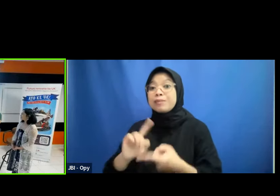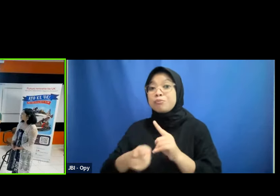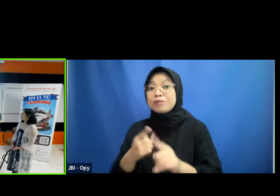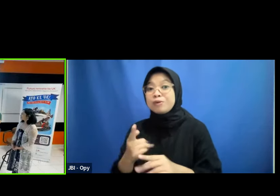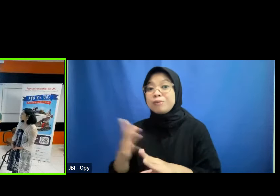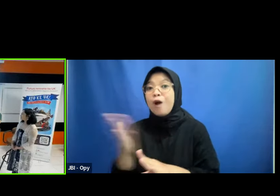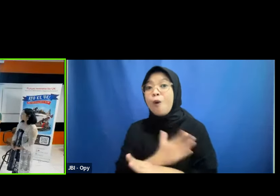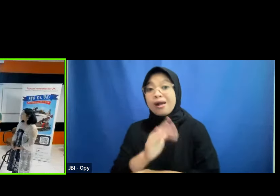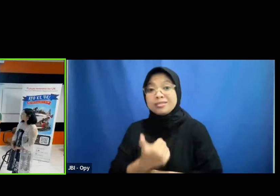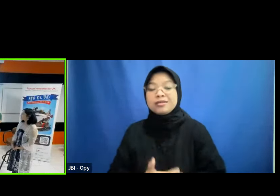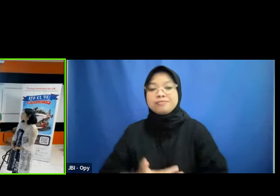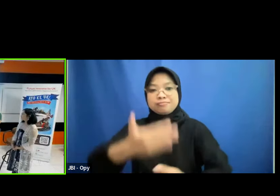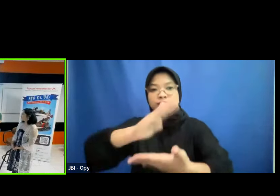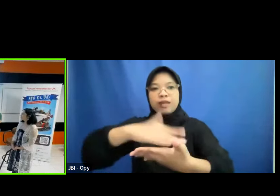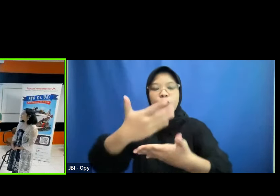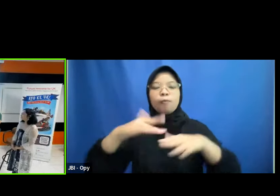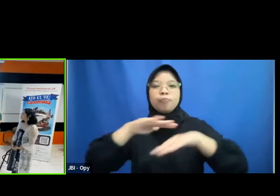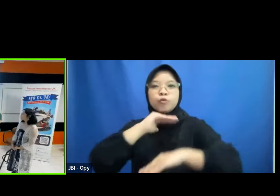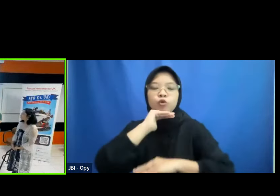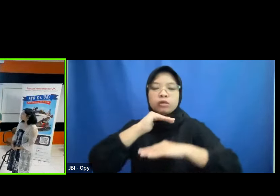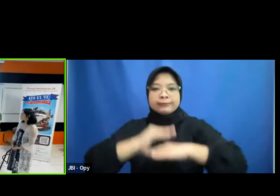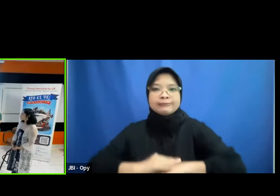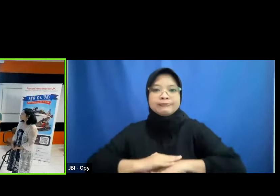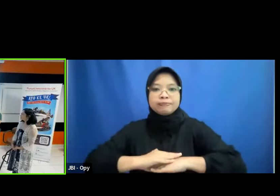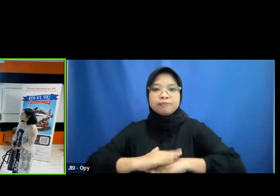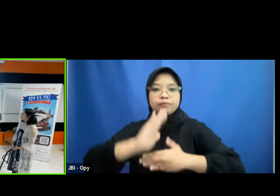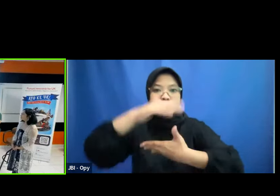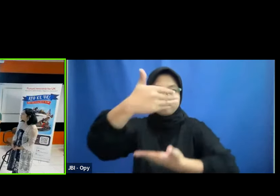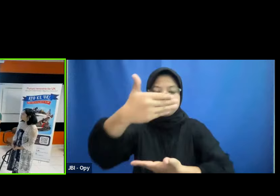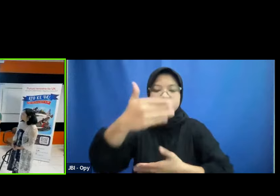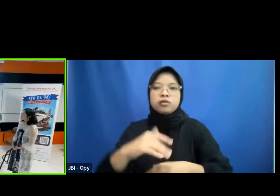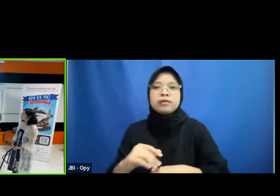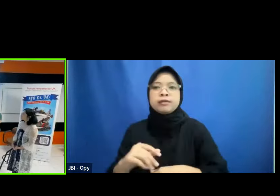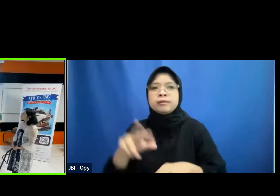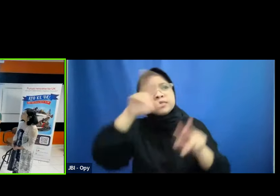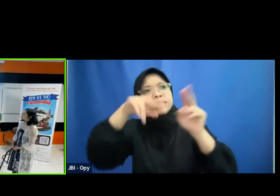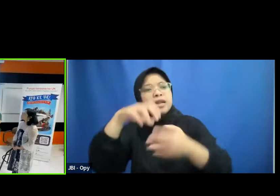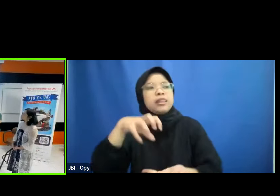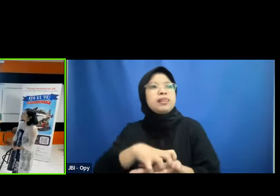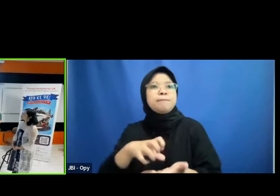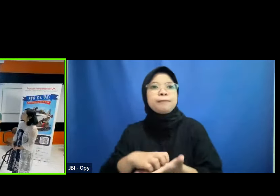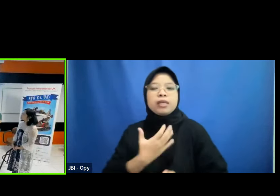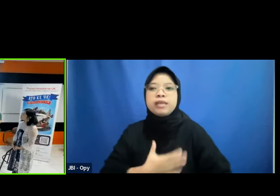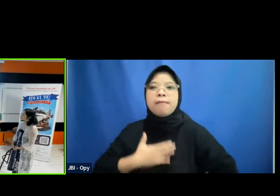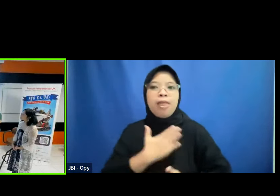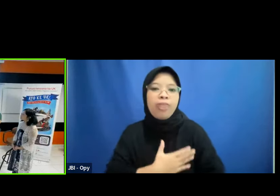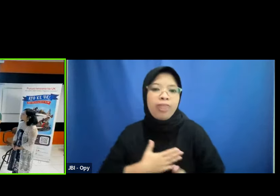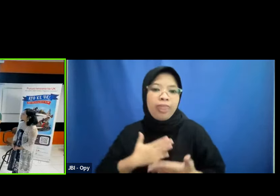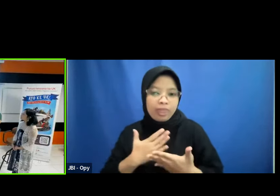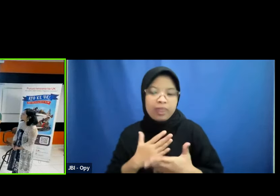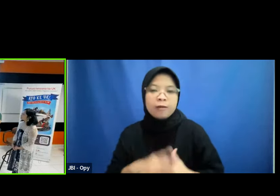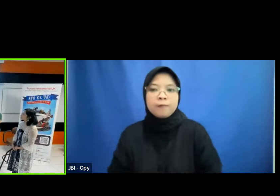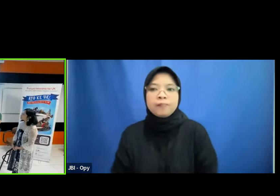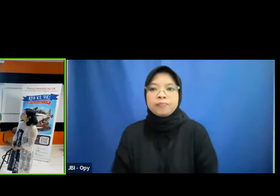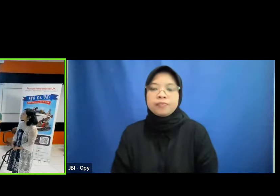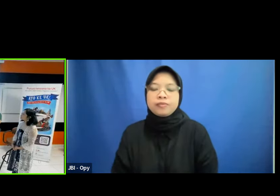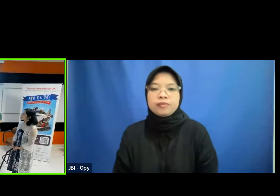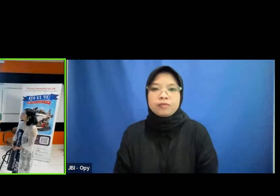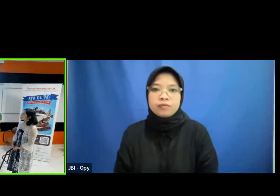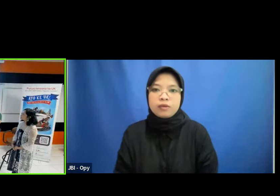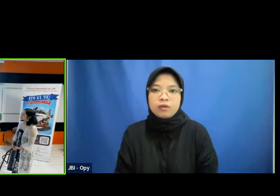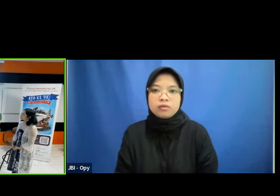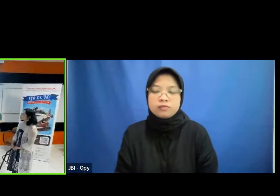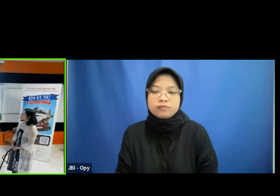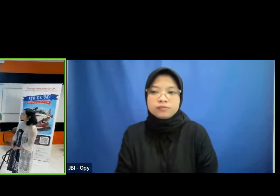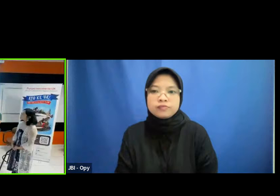awal aja di depan laptop gitu ya dan cari tempat yang yang yang nyamanlah lalu ee